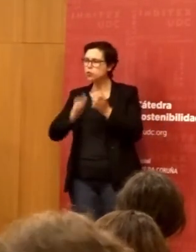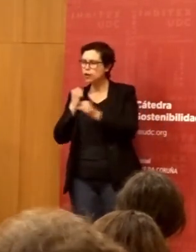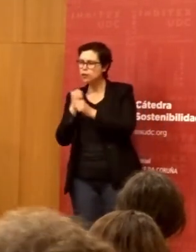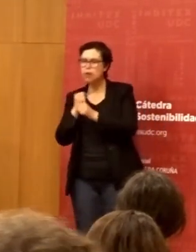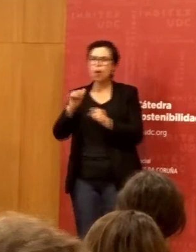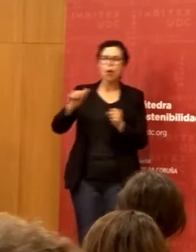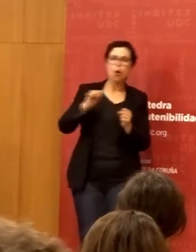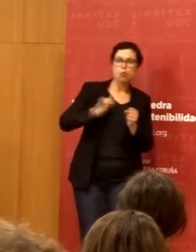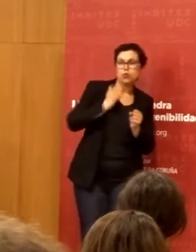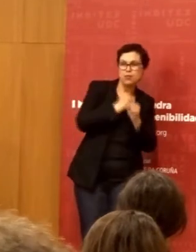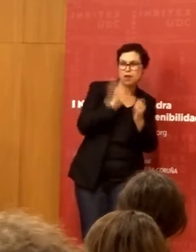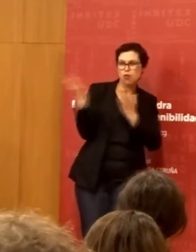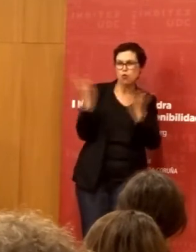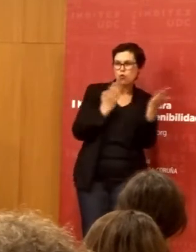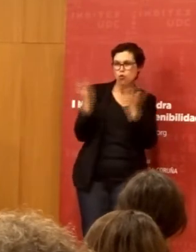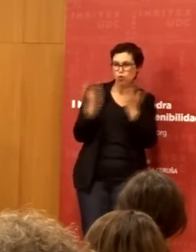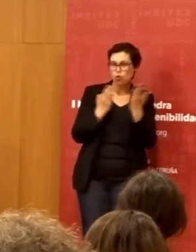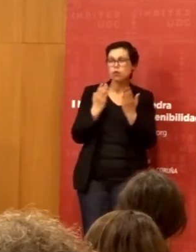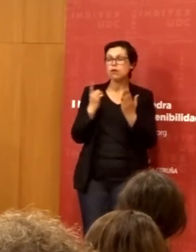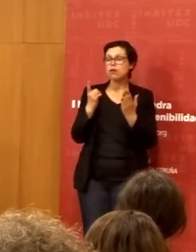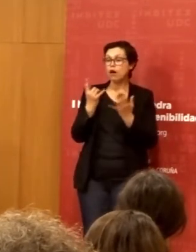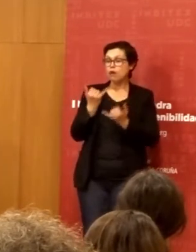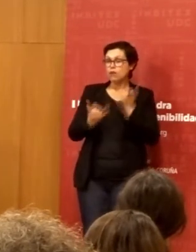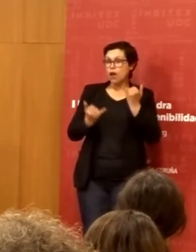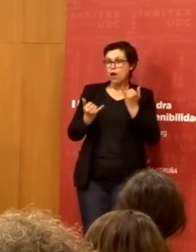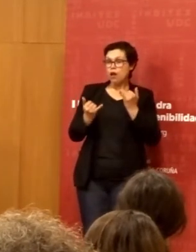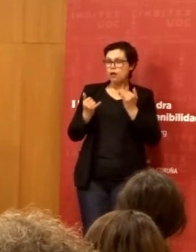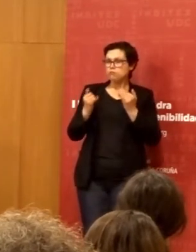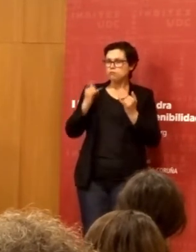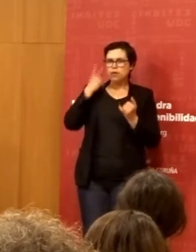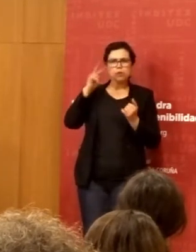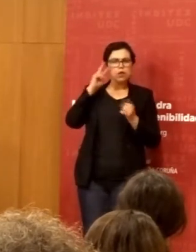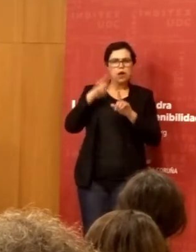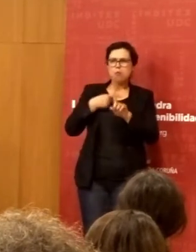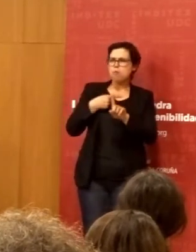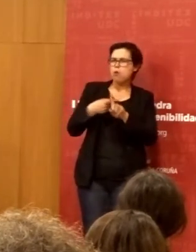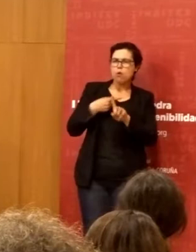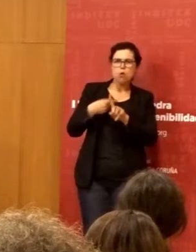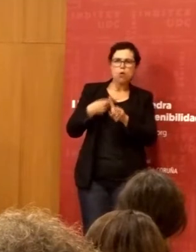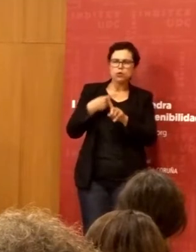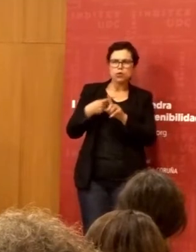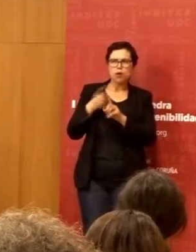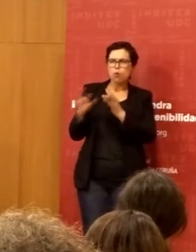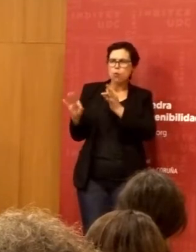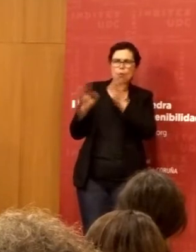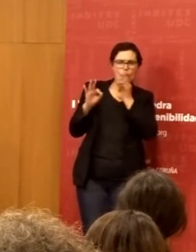les ofrecen. Y ha sido una experiencia muy positiva y muy provechosa porque